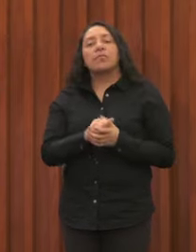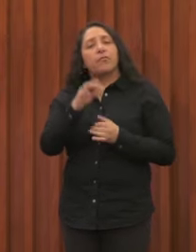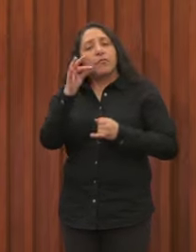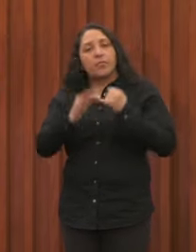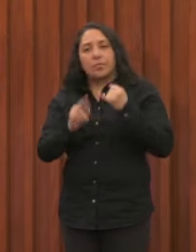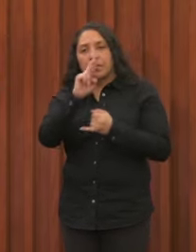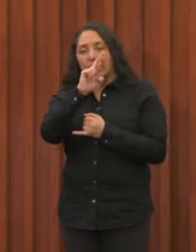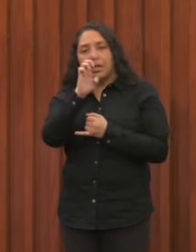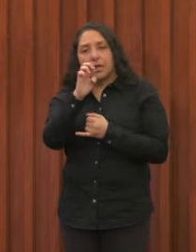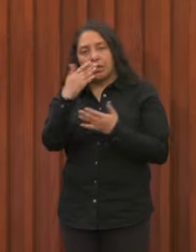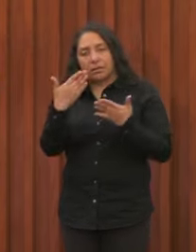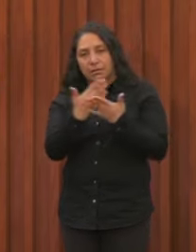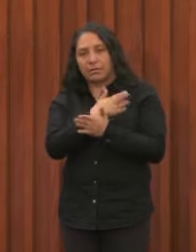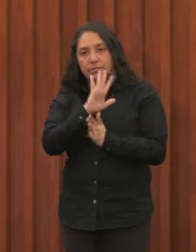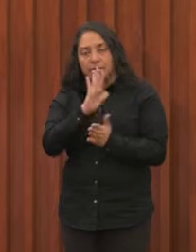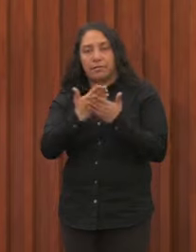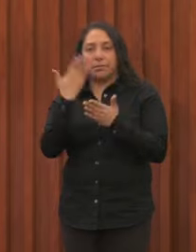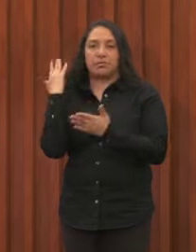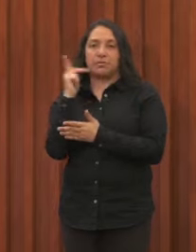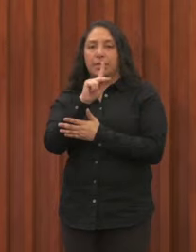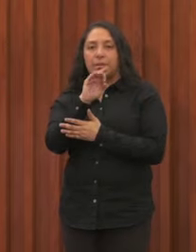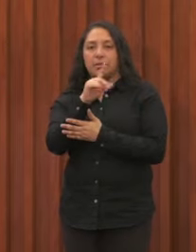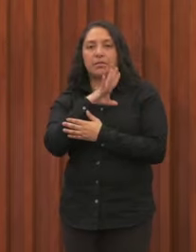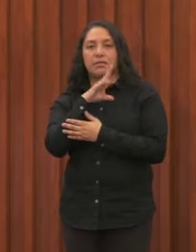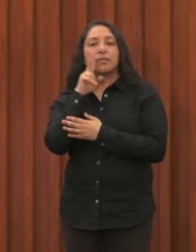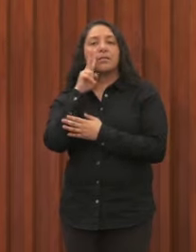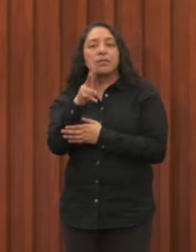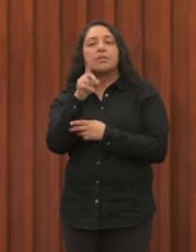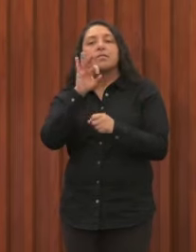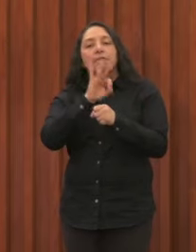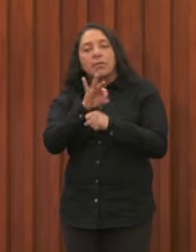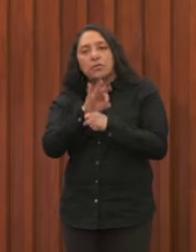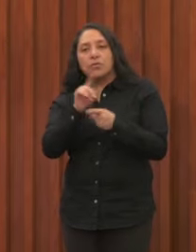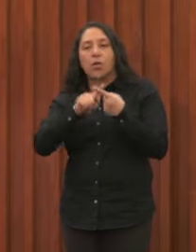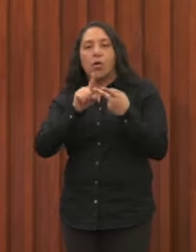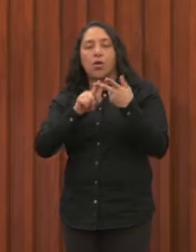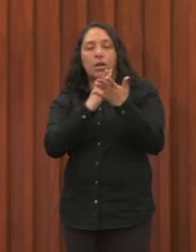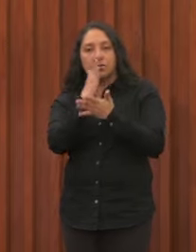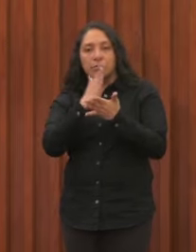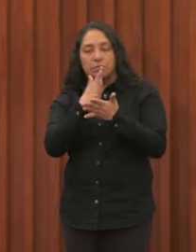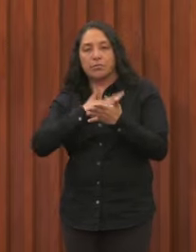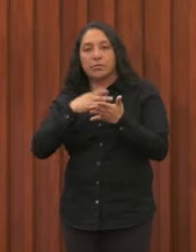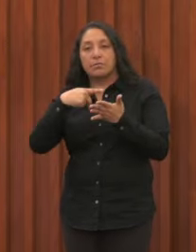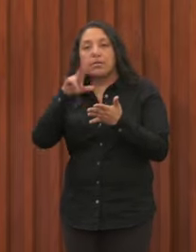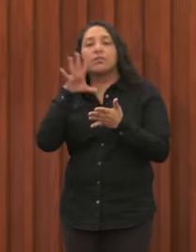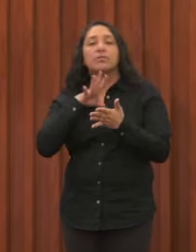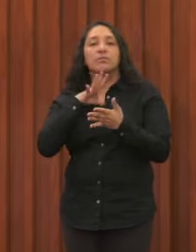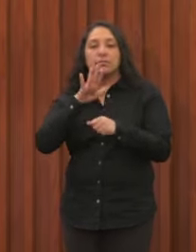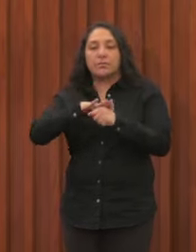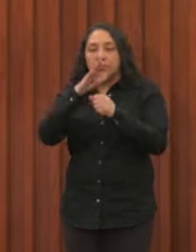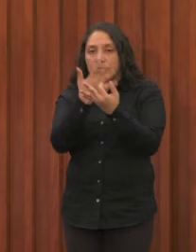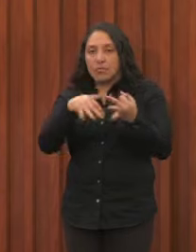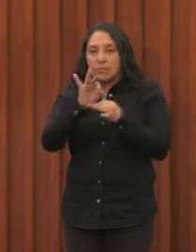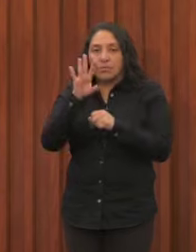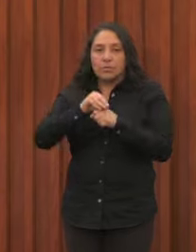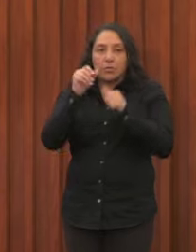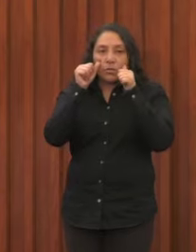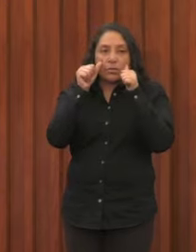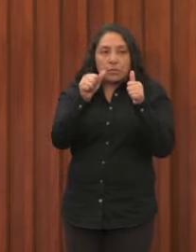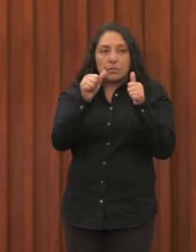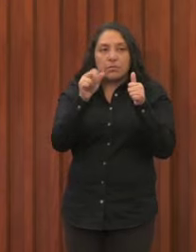Patricia, tiene que ver con la infección, tiene que ver con la justicia, pero sobre todo tiene que ver con una mirada que tiene que ser una